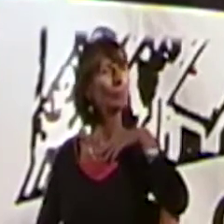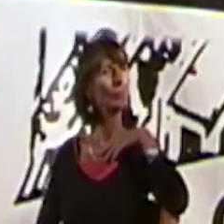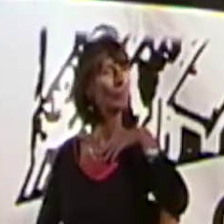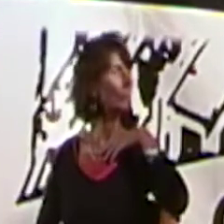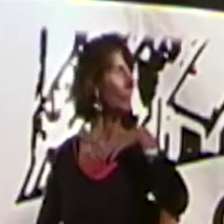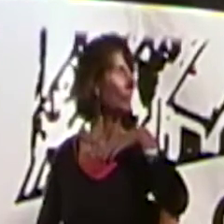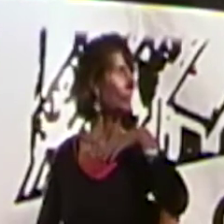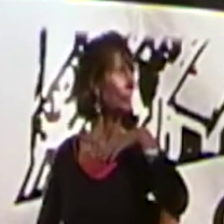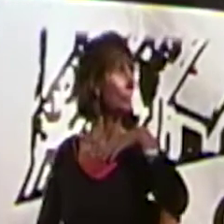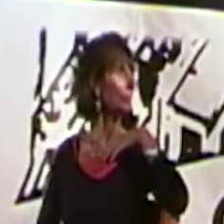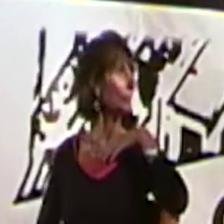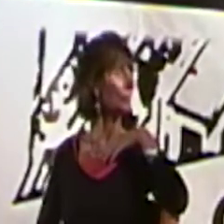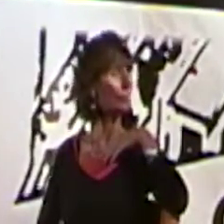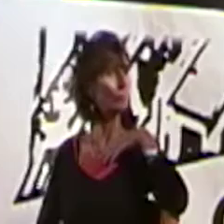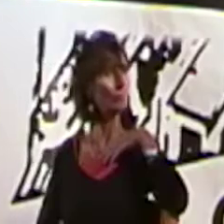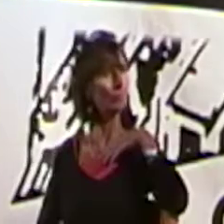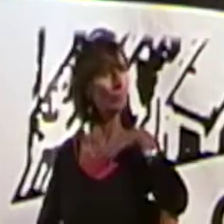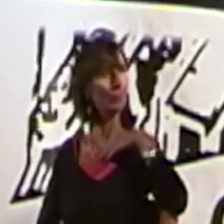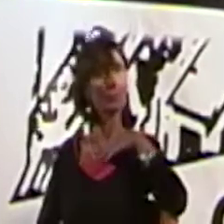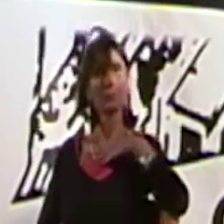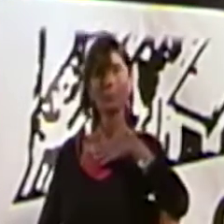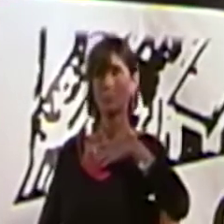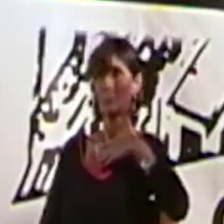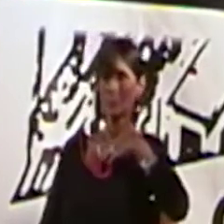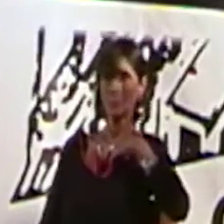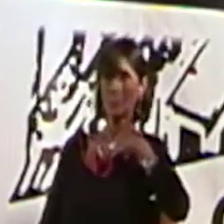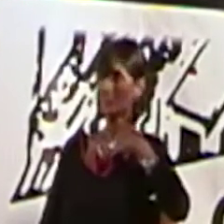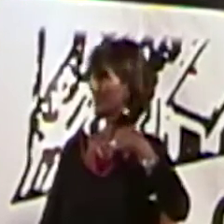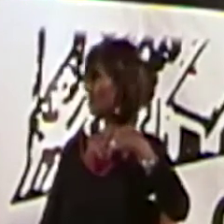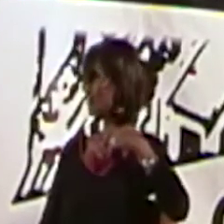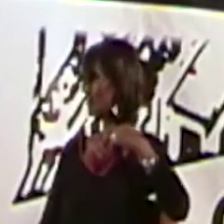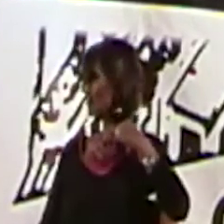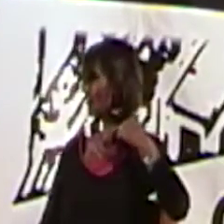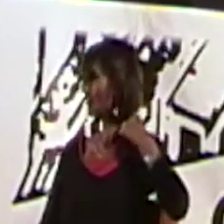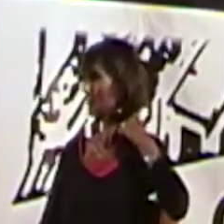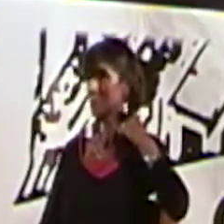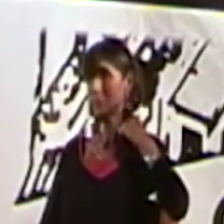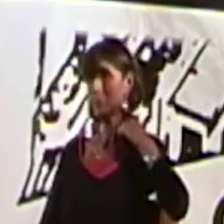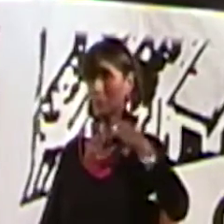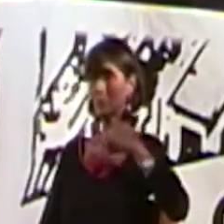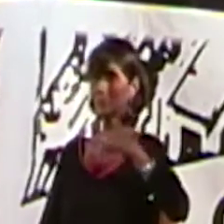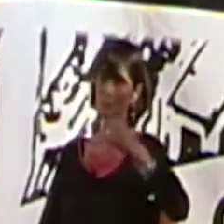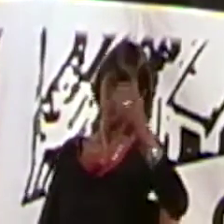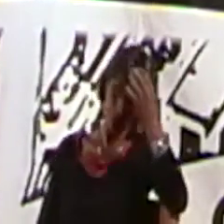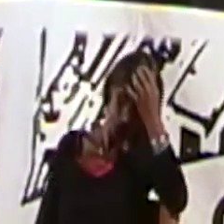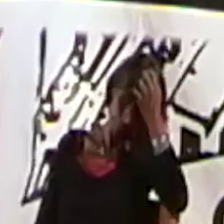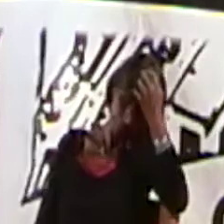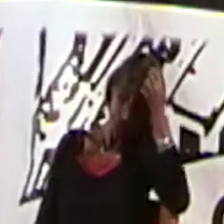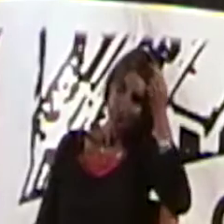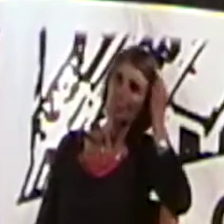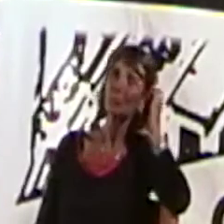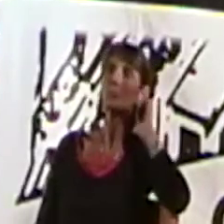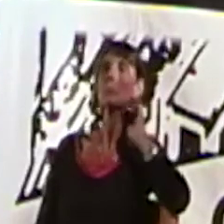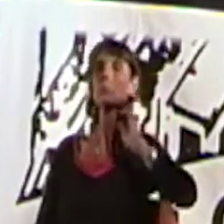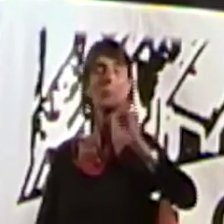primes. De l'agitation un peu habituelle, la revendication sur les salaires est devenue l'objectif à atteindre, et ce, souvent après